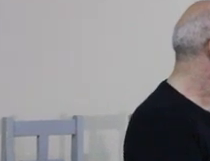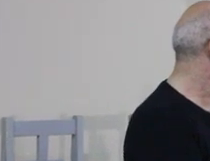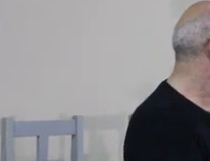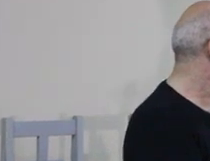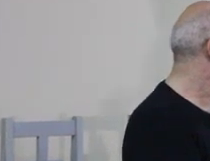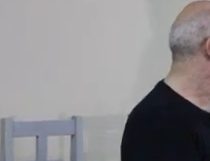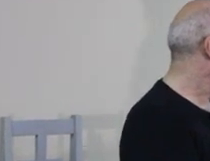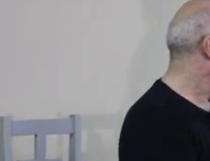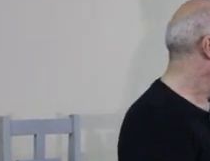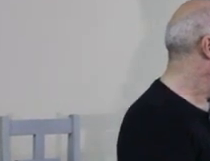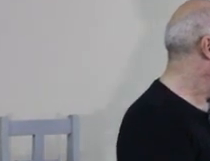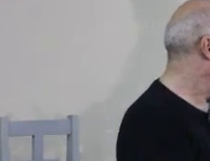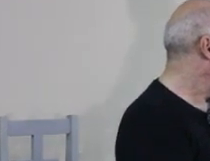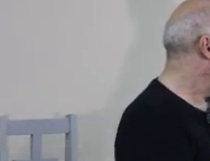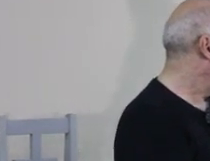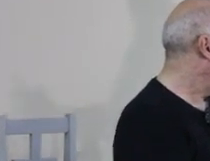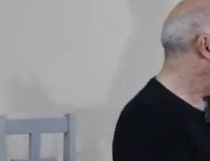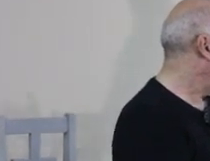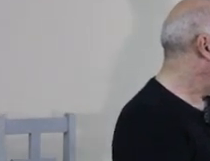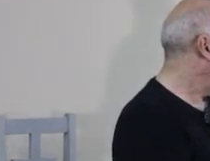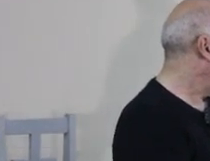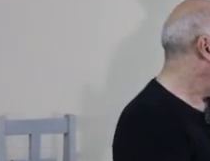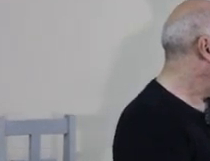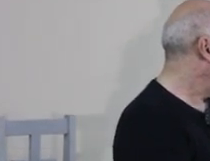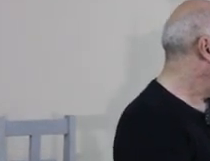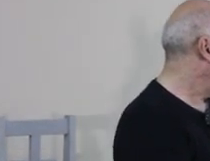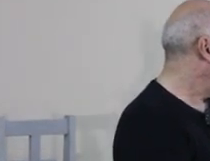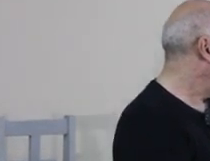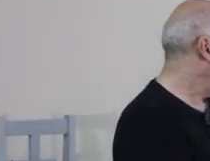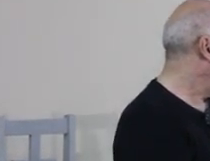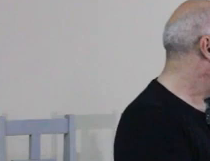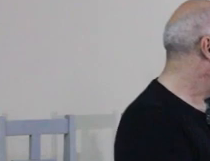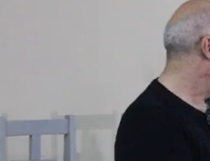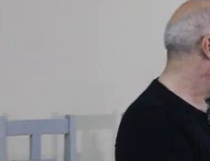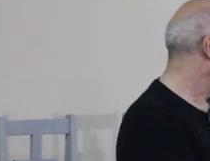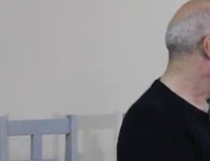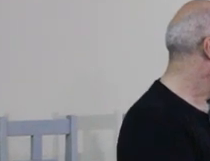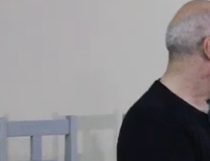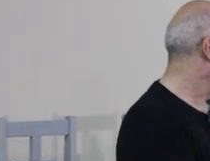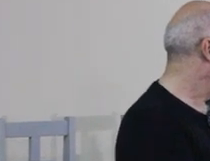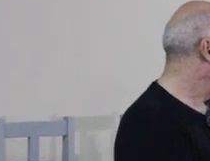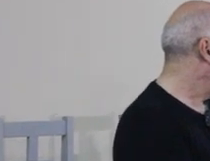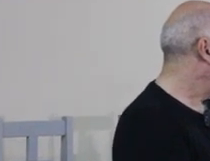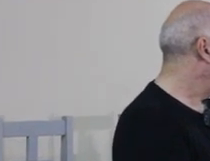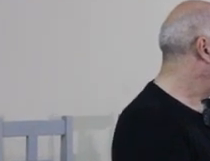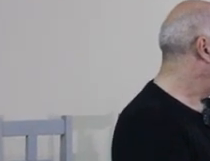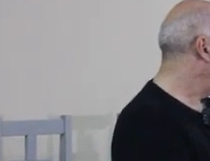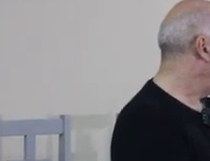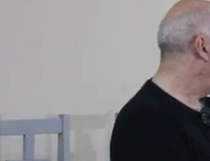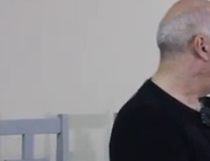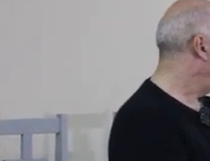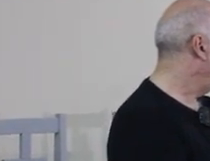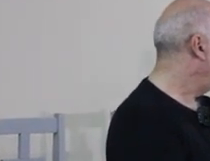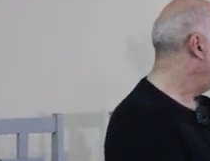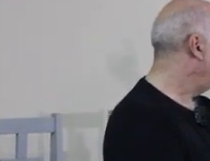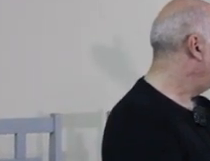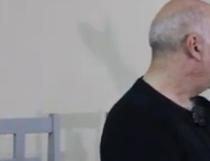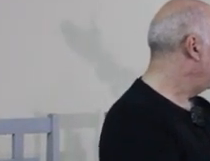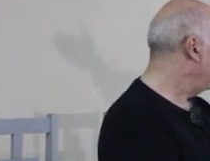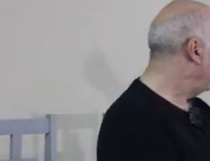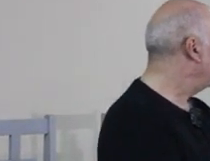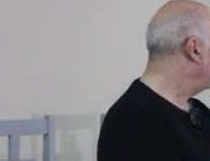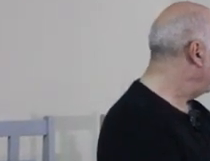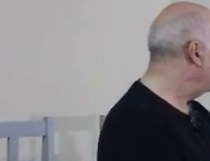50 quilômetros de estrada de concreto recém-inaugurada, com certeza um projeto do governo do estado, do governador Ratinho, e